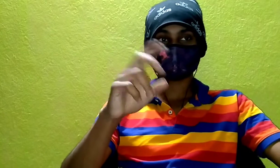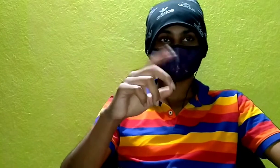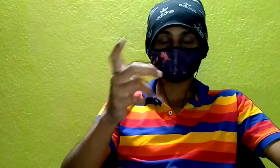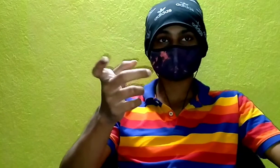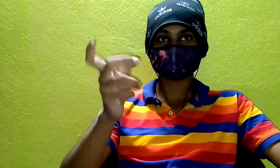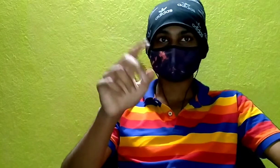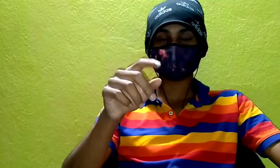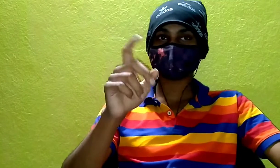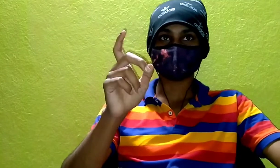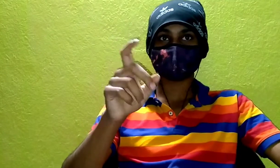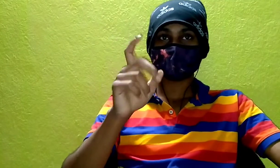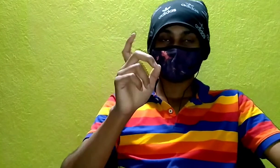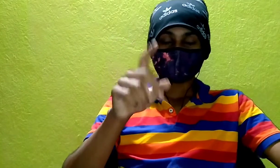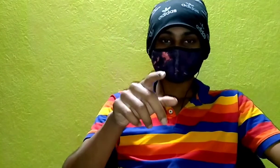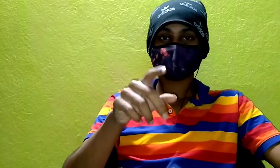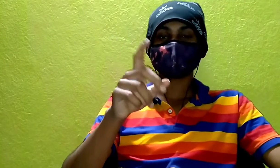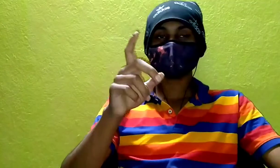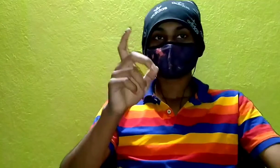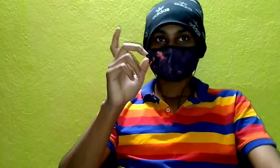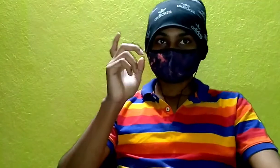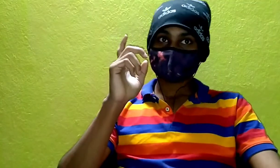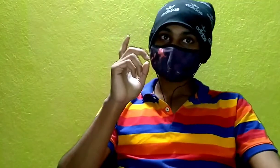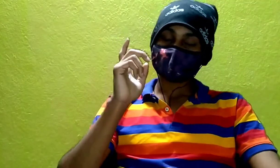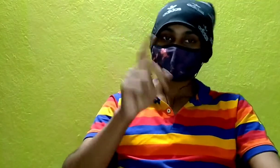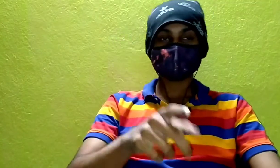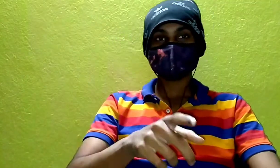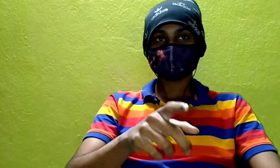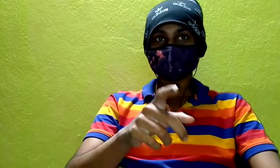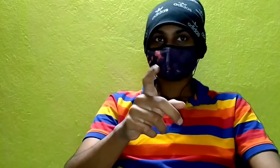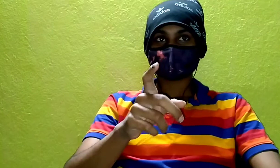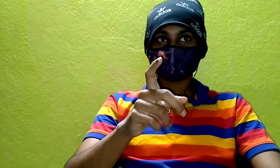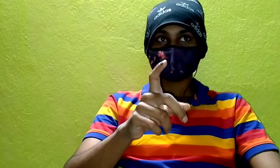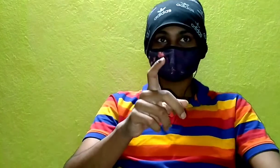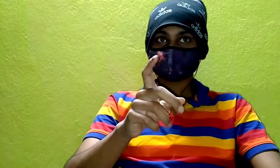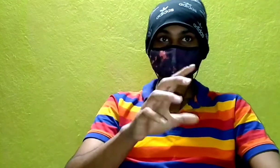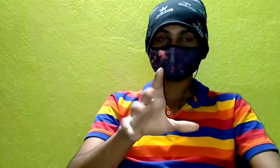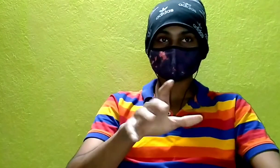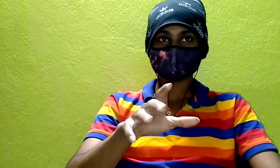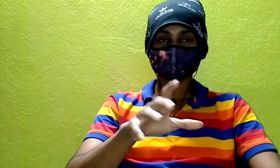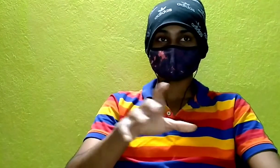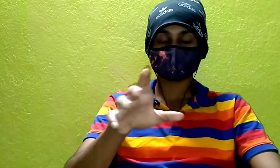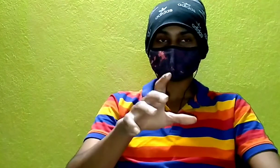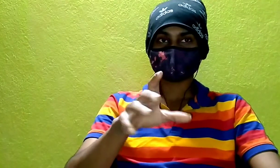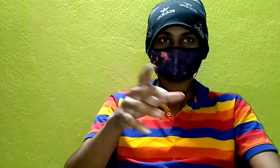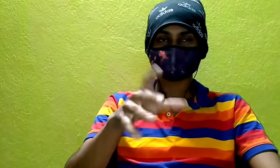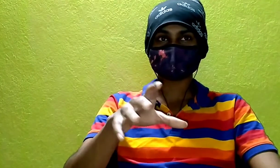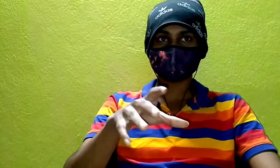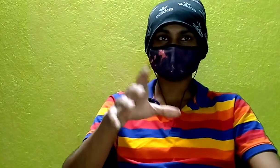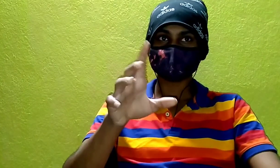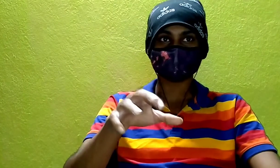सब्स्क्राइब चाहे और ऑनलाइन हो तब ऑनलाइन होगा और ने कुछ भी अगस्त टूट है बैलेंस अगर चाहेंगे कि